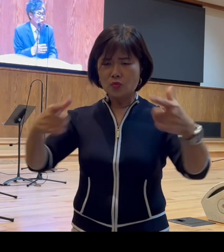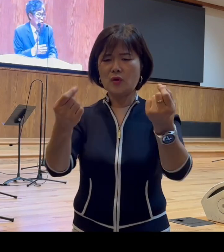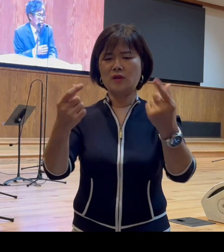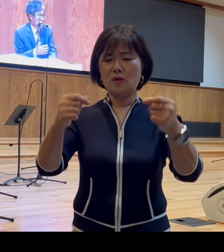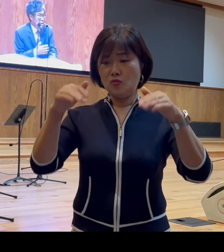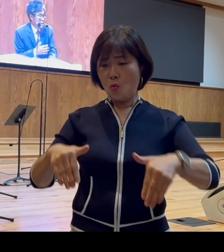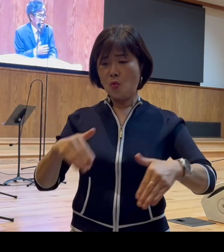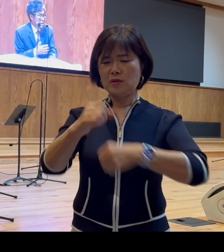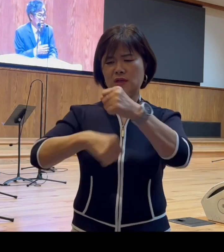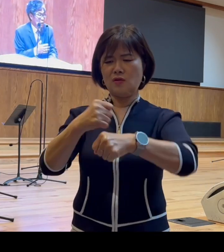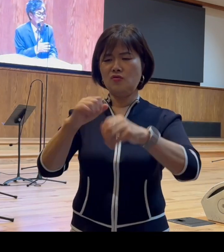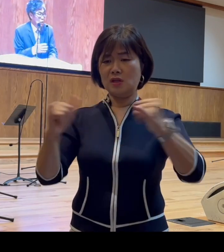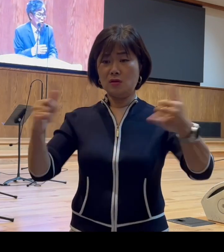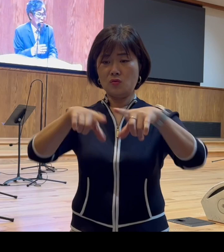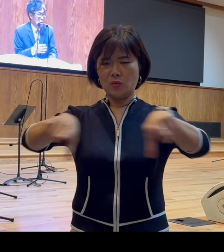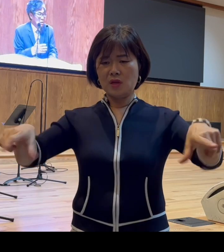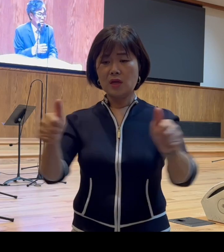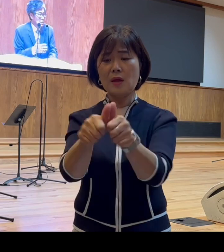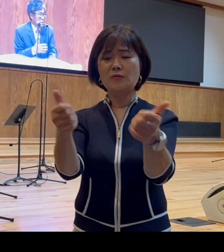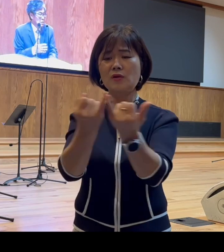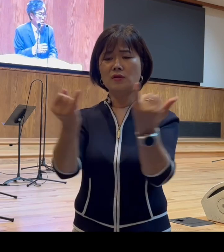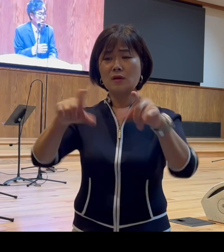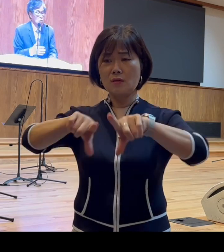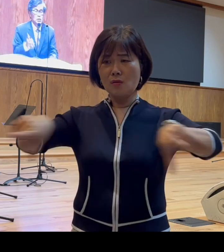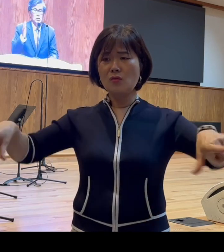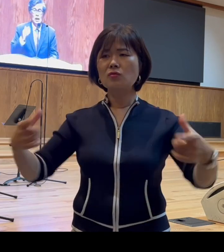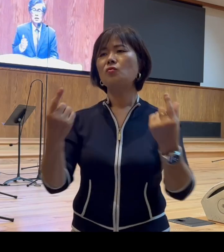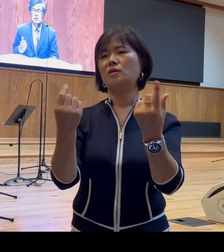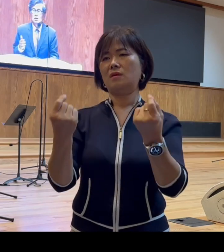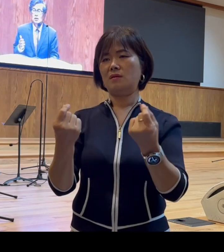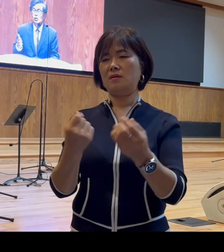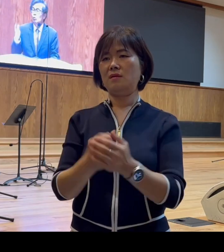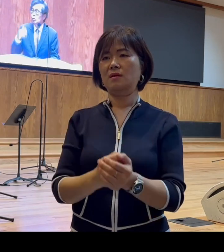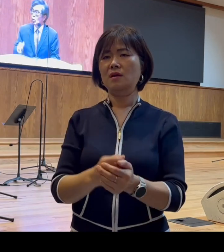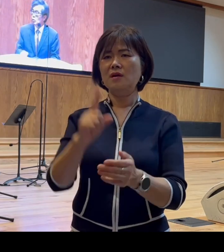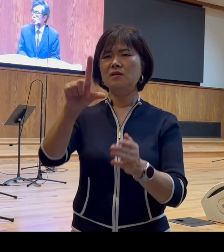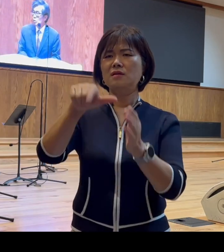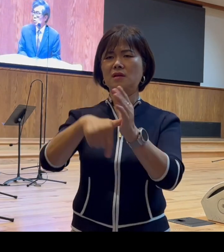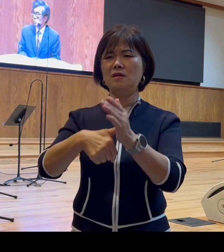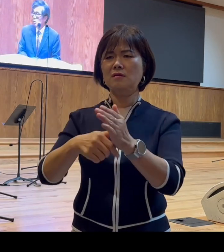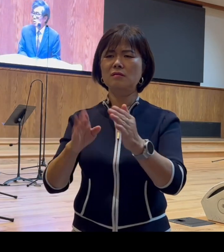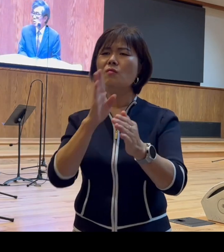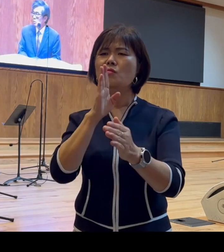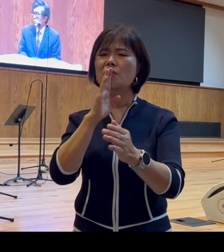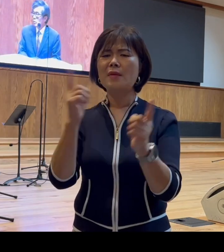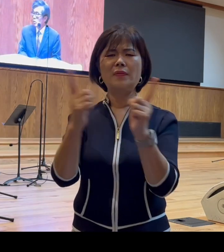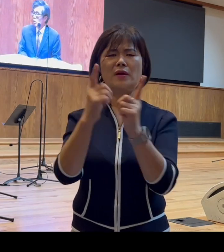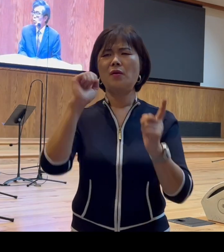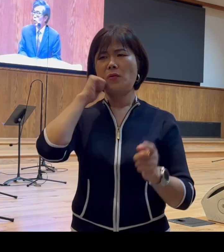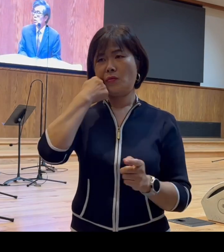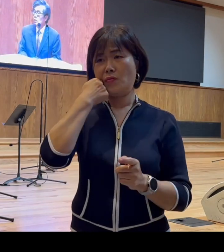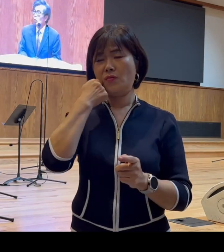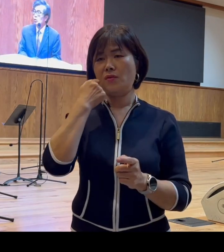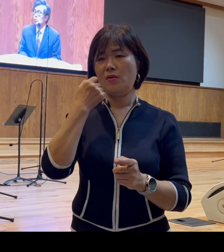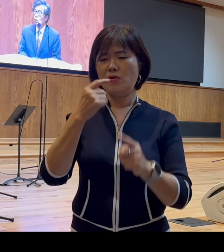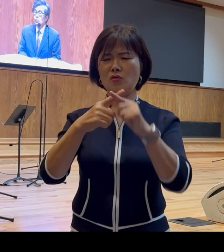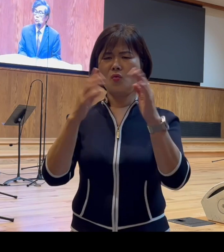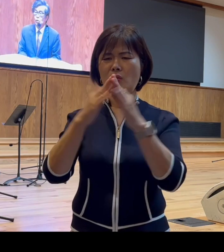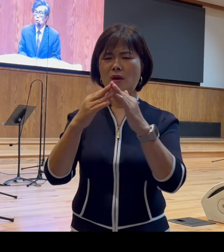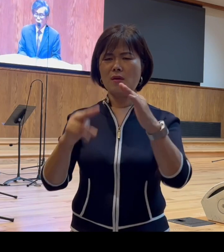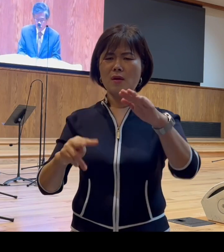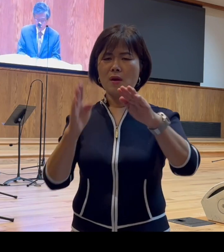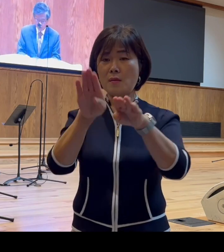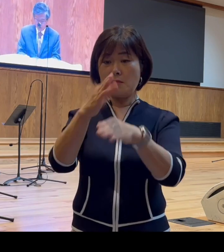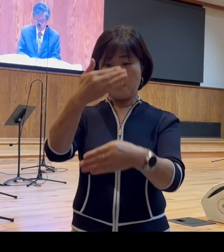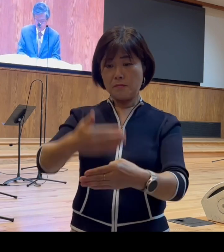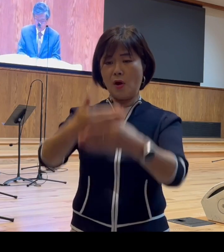종이나 자유인이나 남자나 여자나. 근데요, 당시에는 이게 넘을 수 없는 벽이었습니다. 교회는 넘을 수 없는